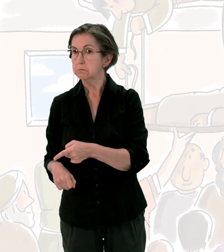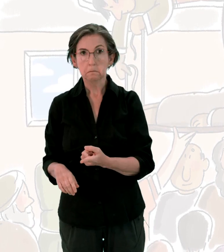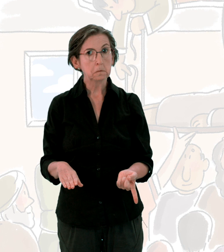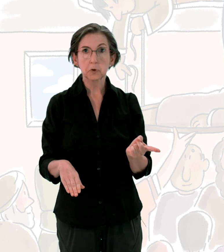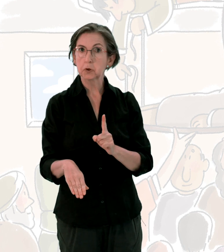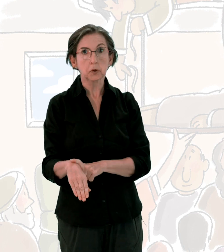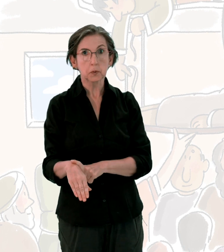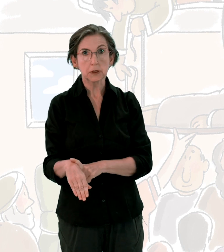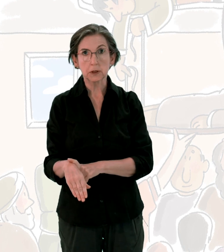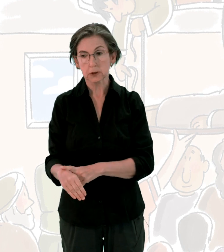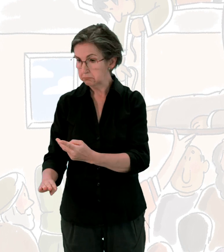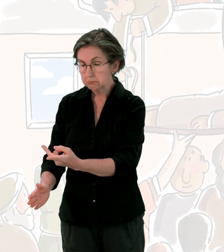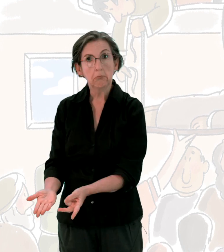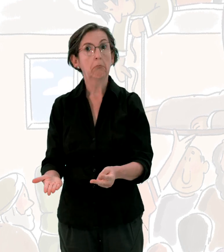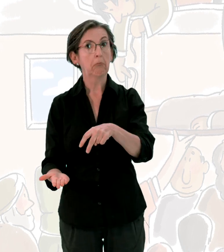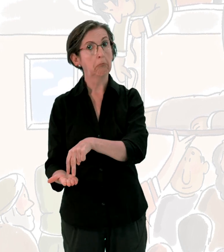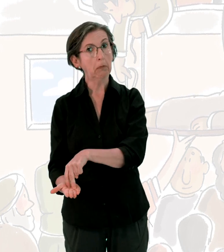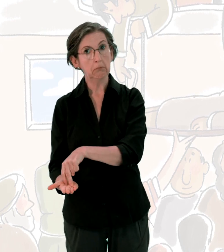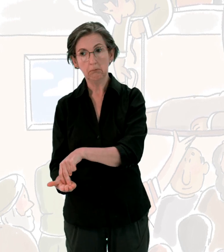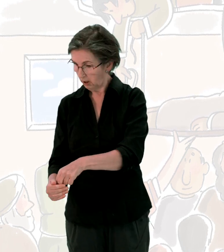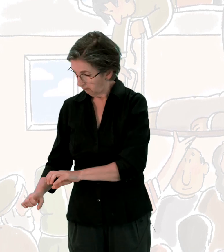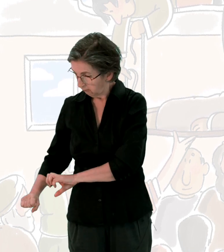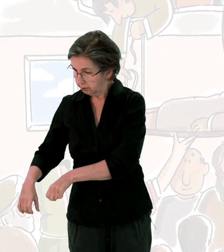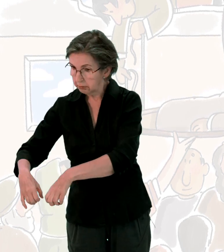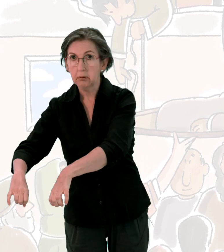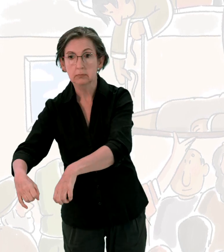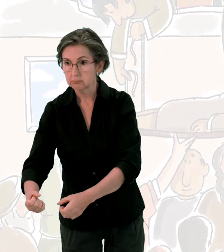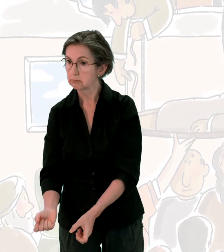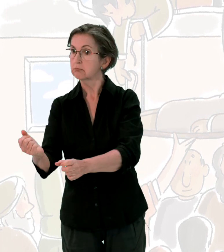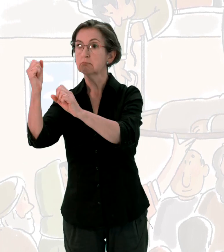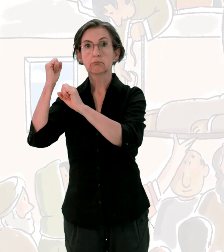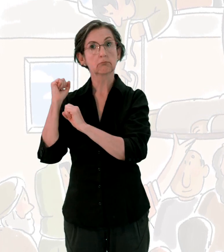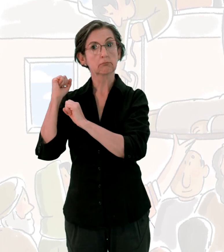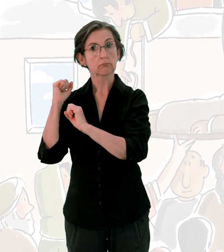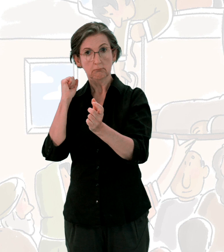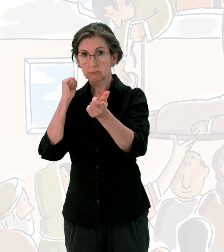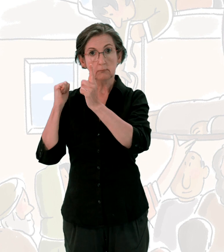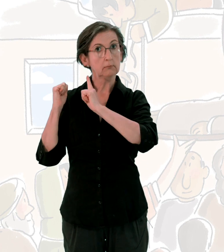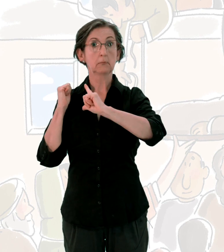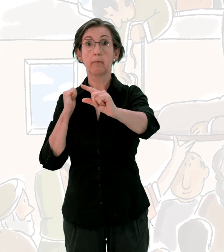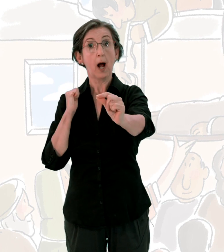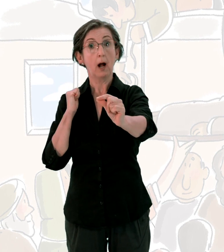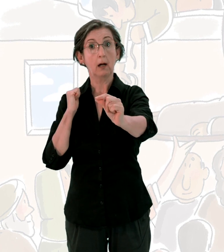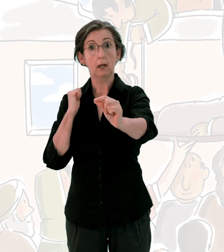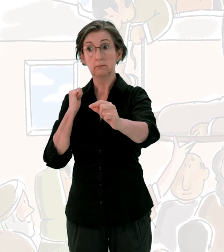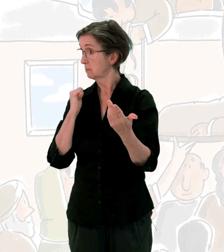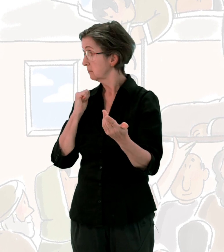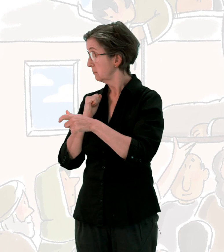Aussitôt, l'homme se lève devant tout le monde. Il prend sa natte et il sort. Tous les